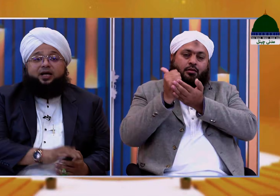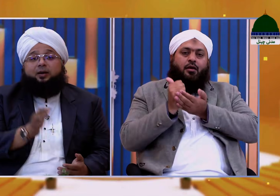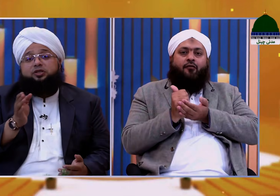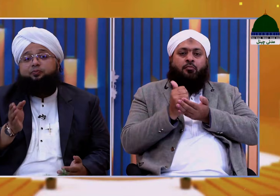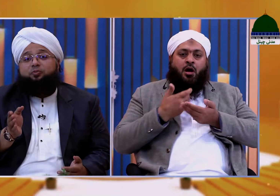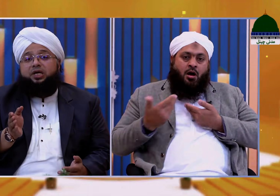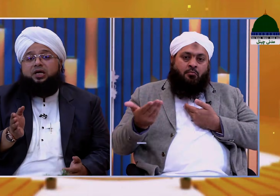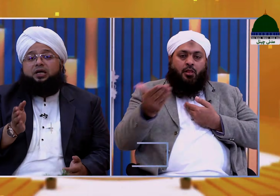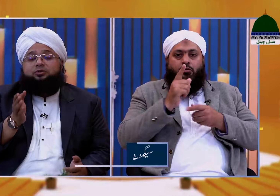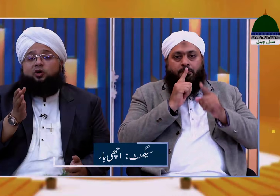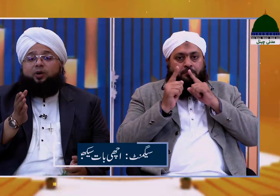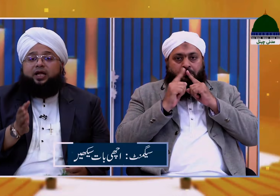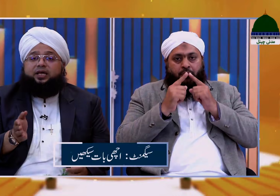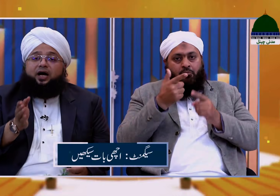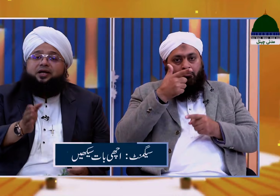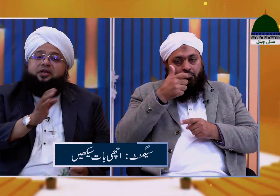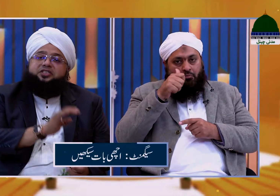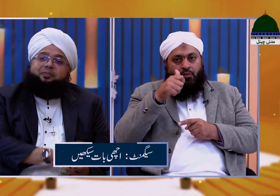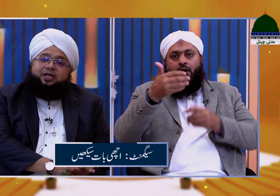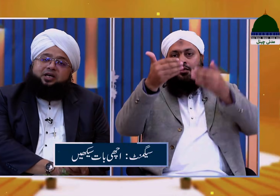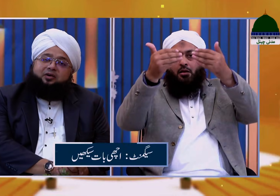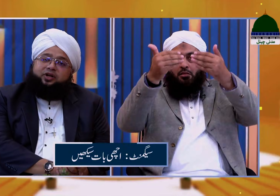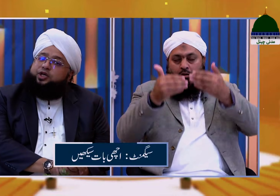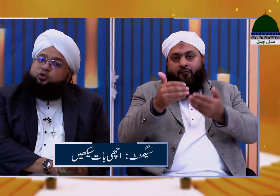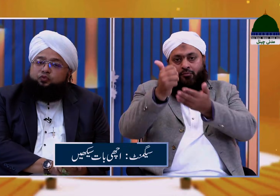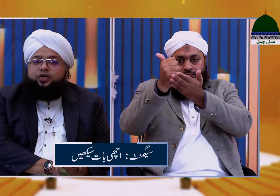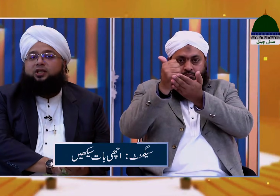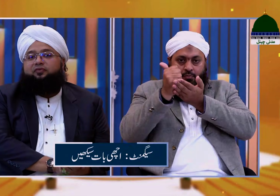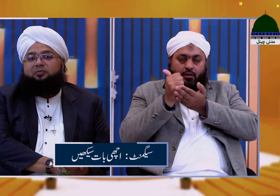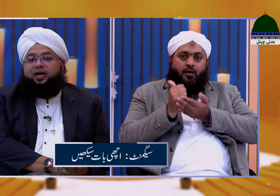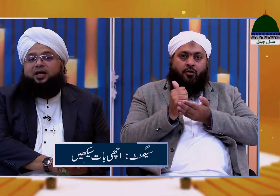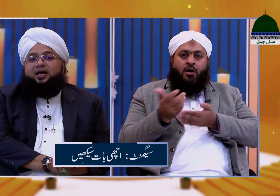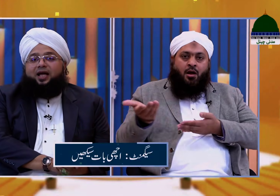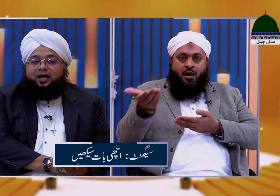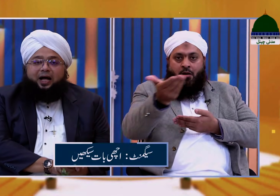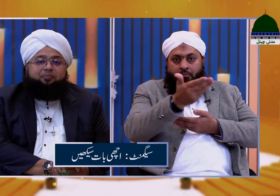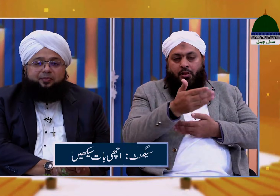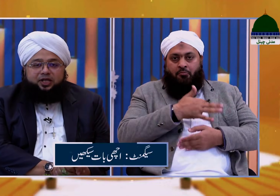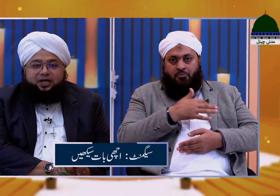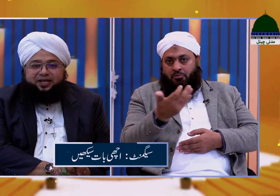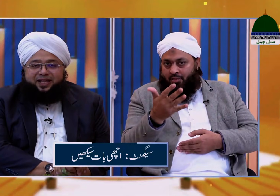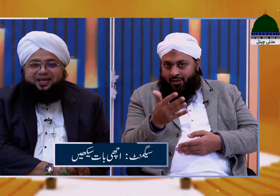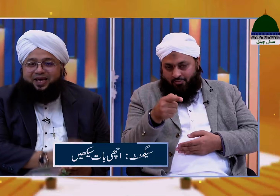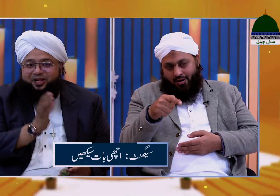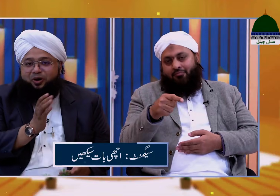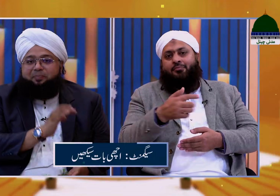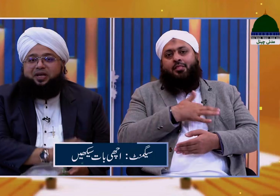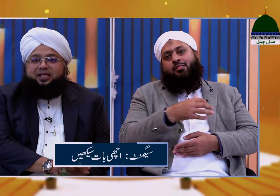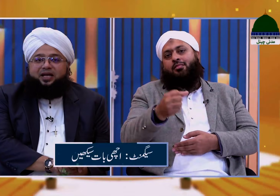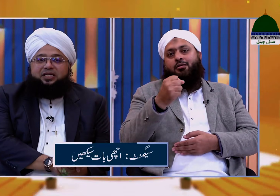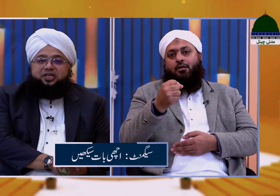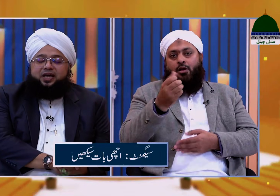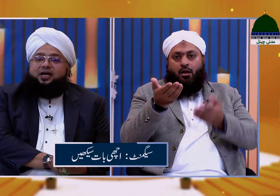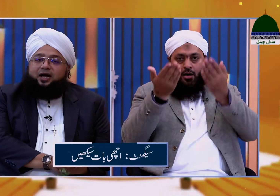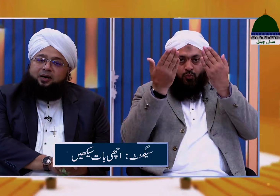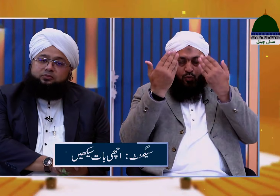فرمائے، ہم سب کو بھی رمضان مبارک کے آخری عشرے میں اعتکاف کرنے کی توفیق عطا فرمائے۔ اگر آپ نے ابھی تک نیت نہیں کی تو آپ بھی نیت